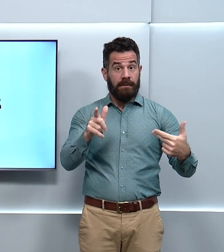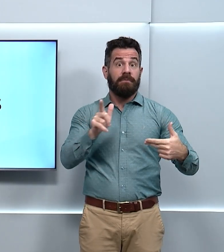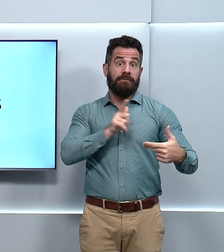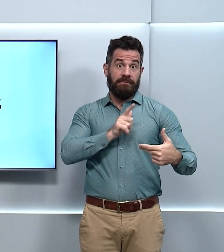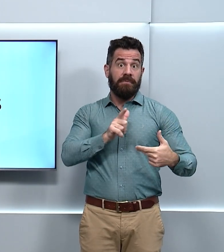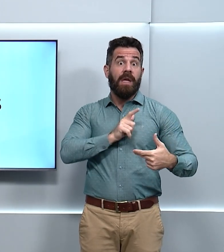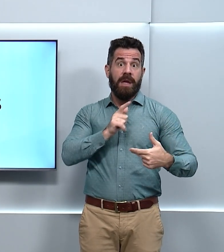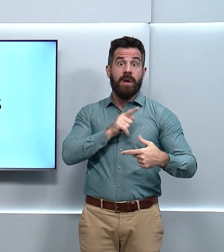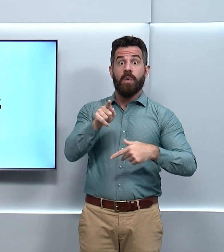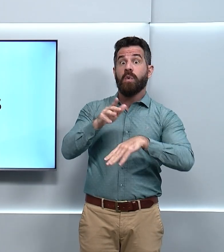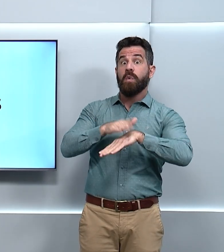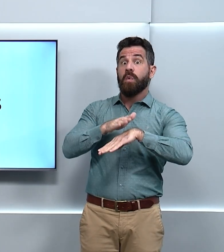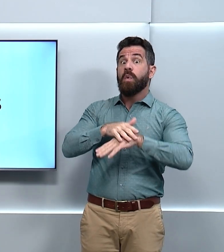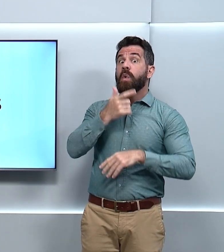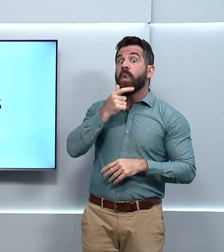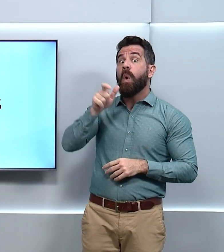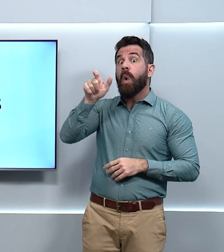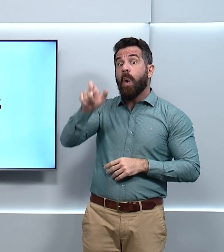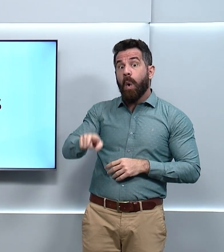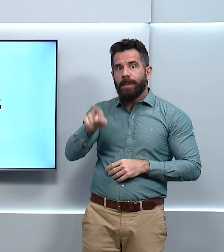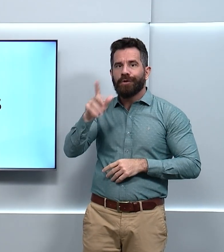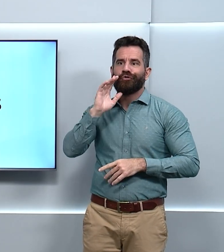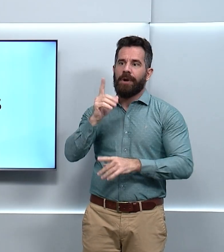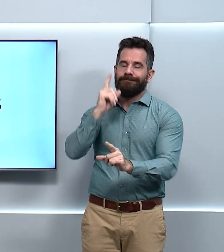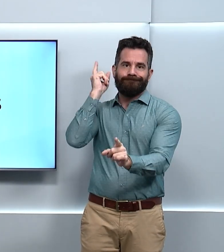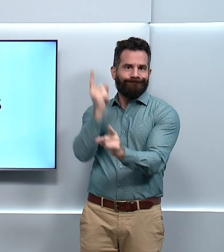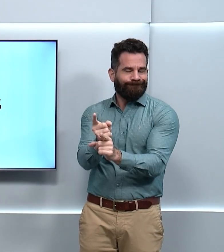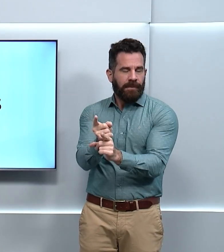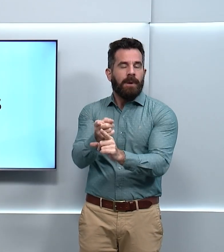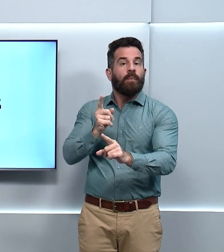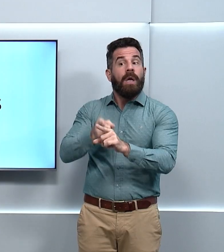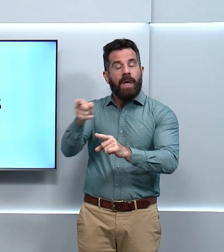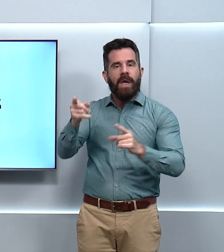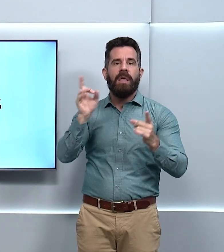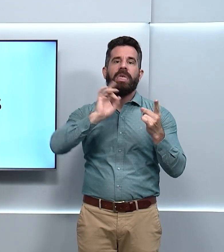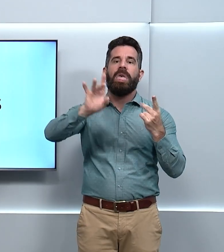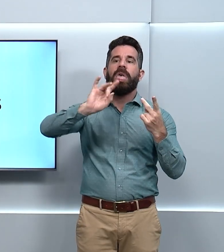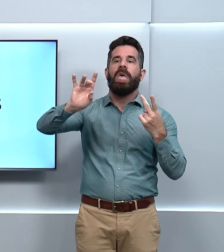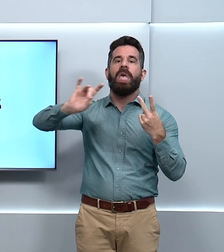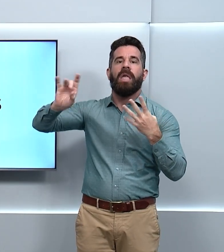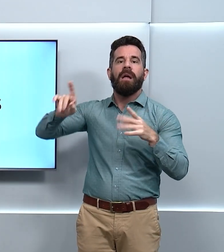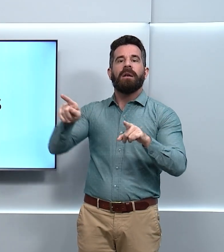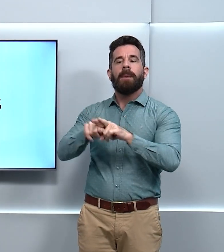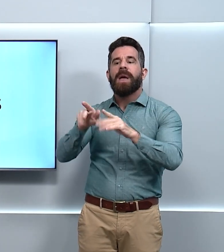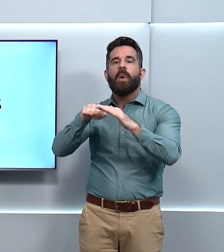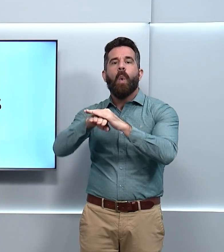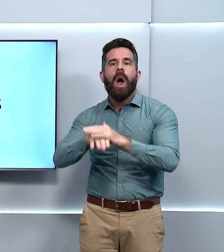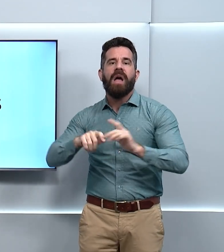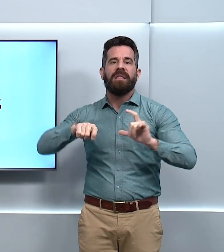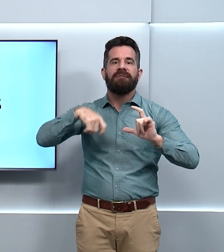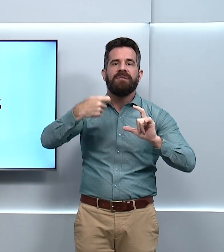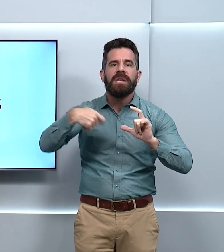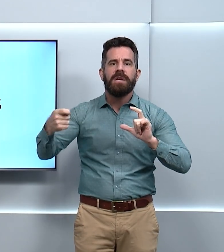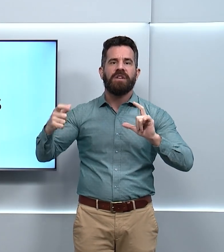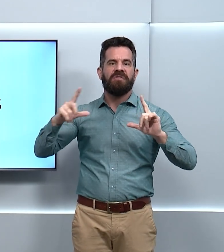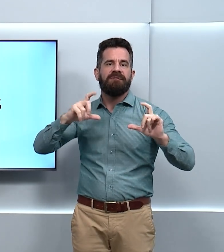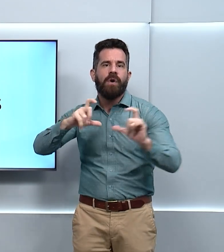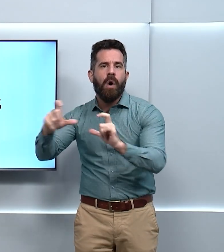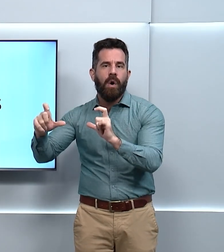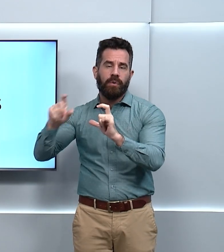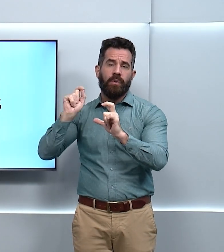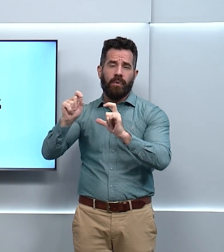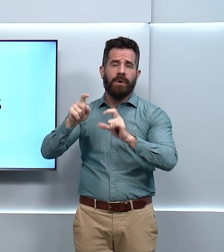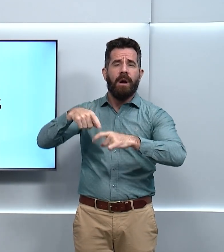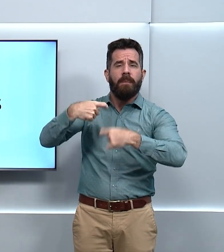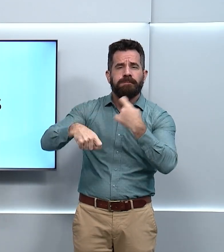ilícitas. Um homem foi preso em flagrante por compartilhar e armazenar imagens e vídeos de